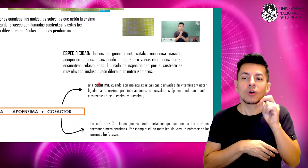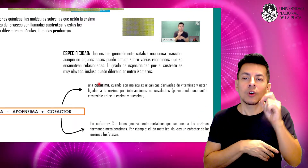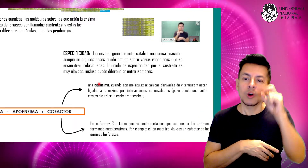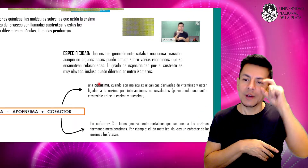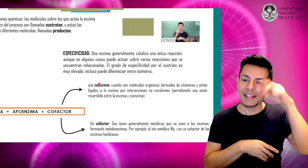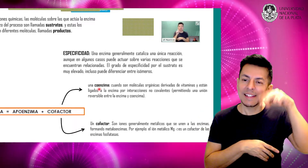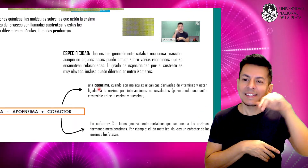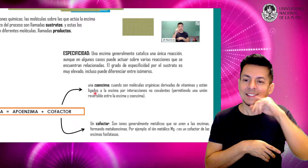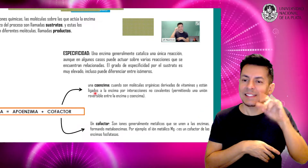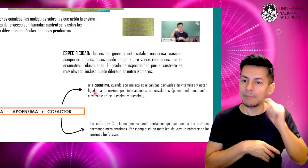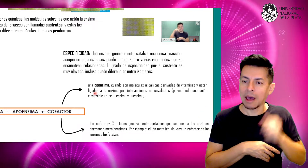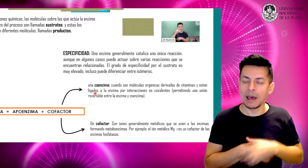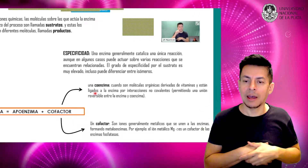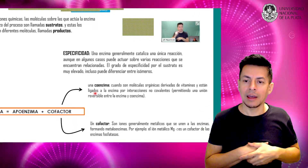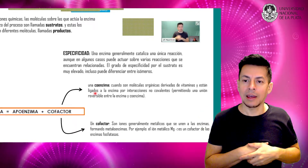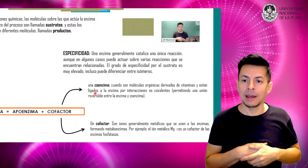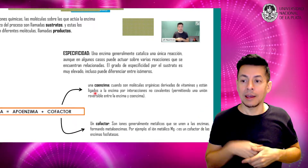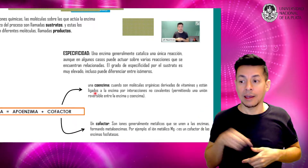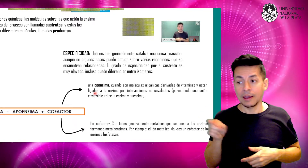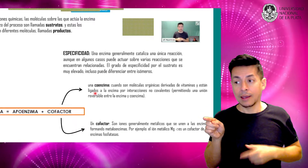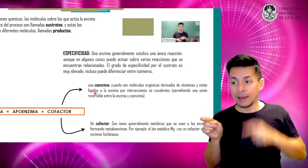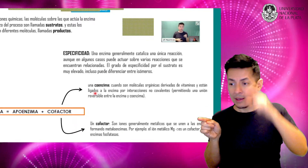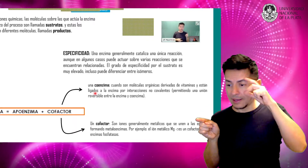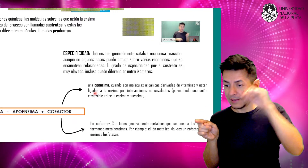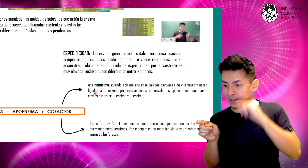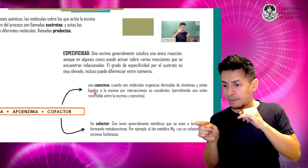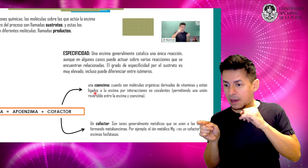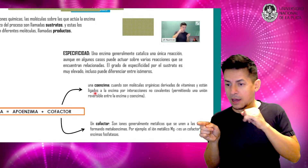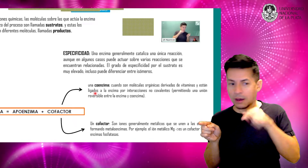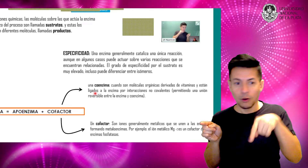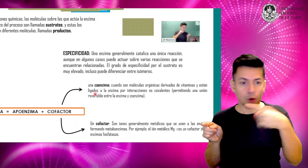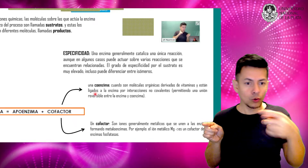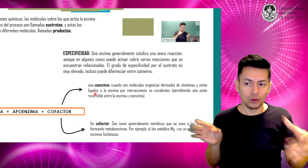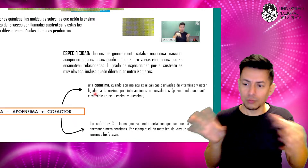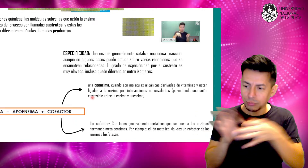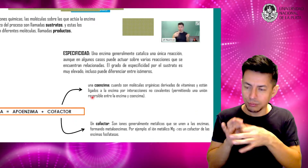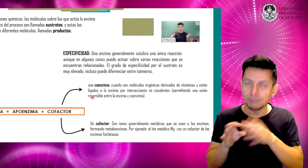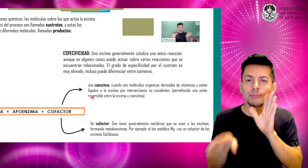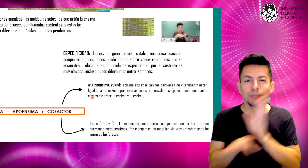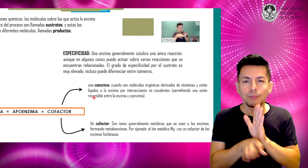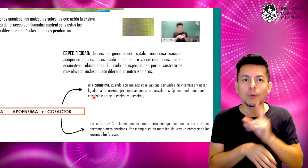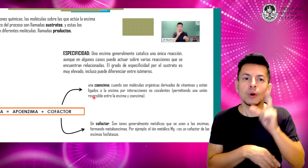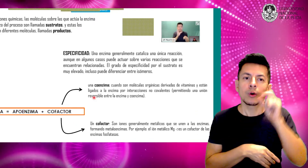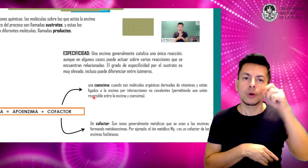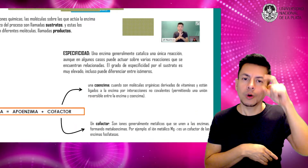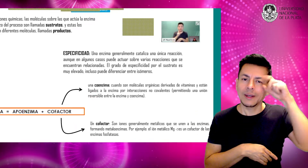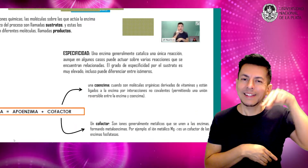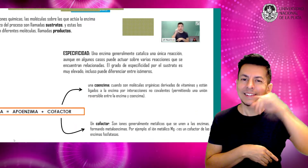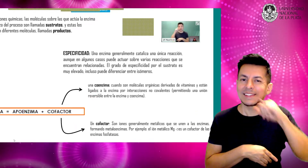la coenzima y funcionan correctamente juntas. ¿Sí?